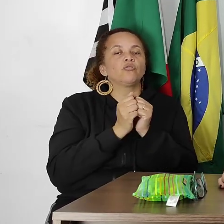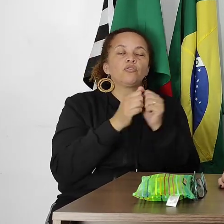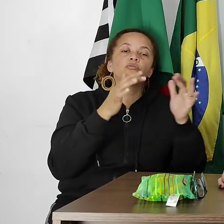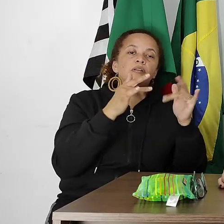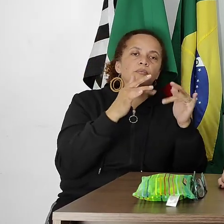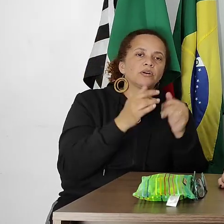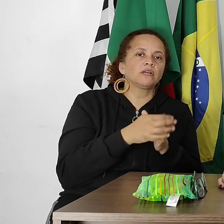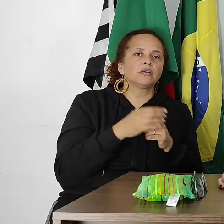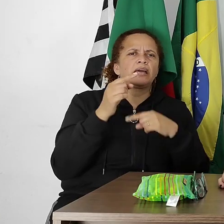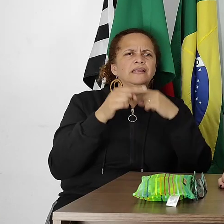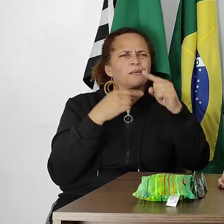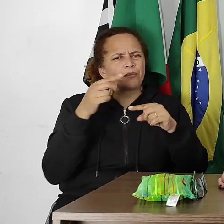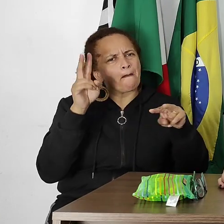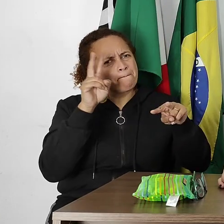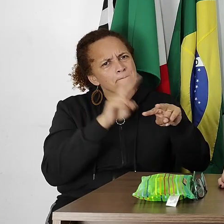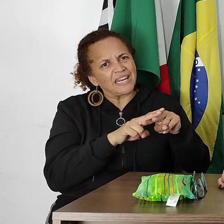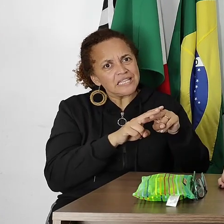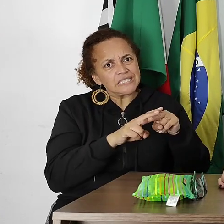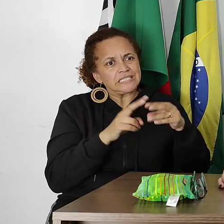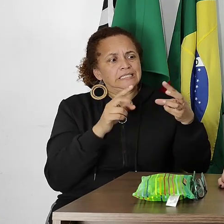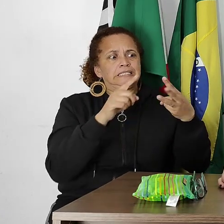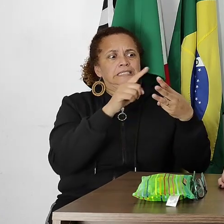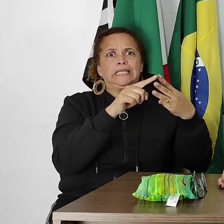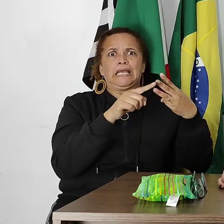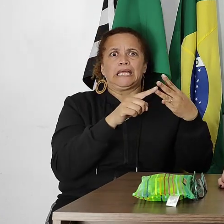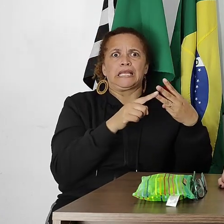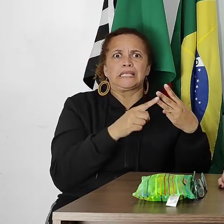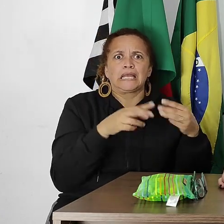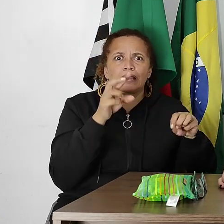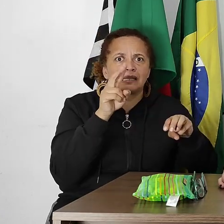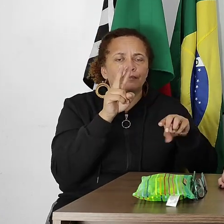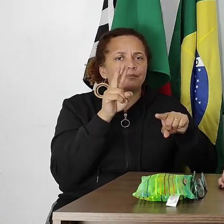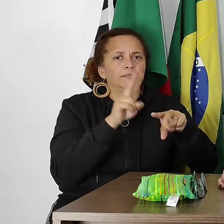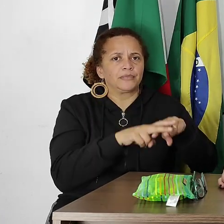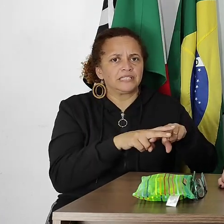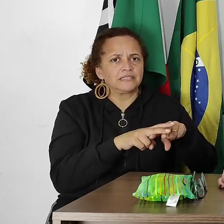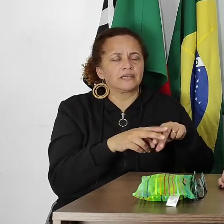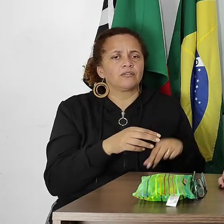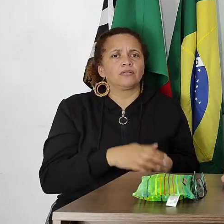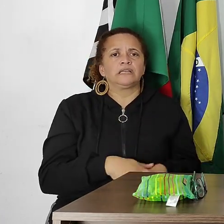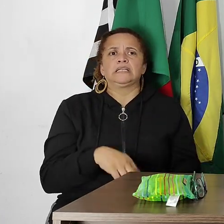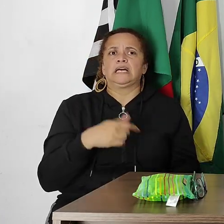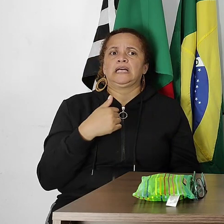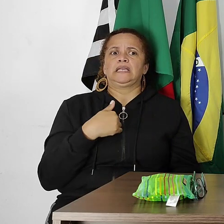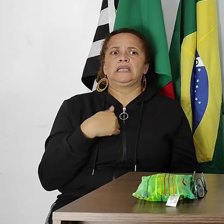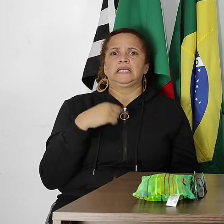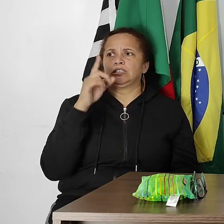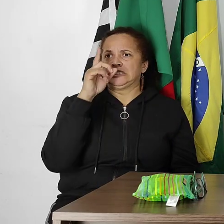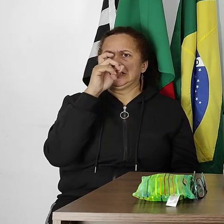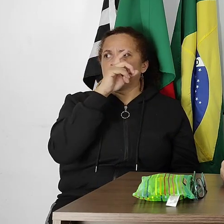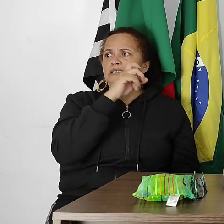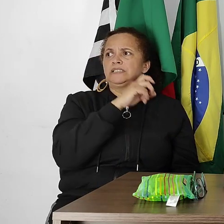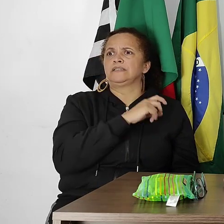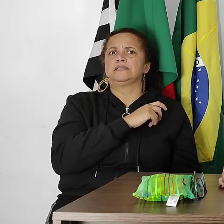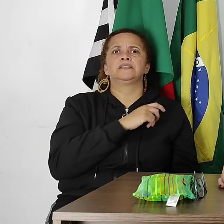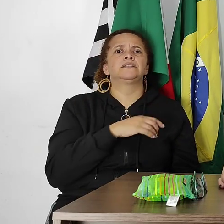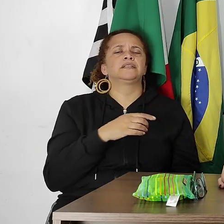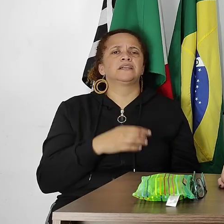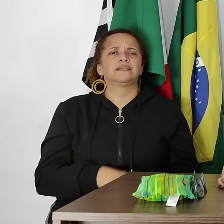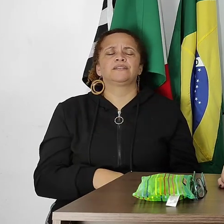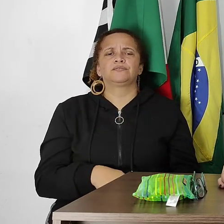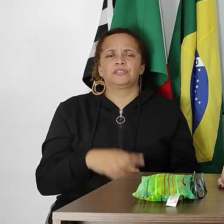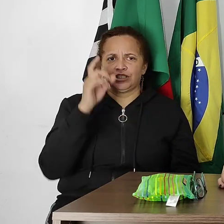novamente. E aí a gente passou por um momento difícil, porque meu pai não estava falando comigo, a minha irmã não estava falando comigo, dentro